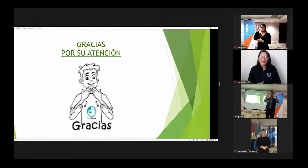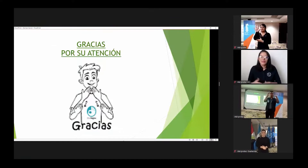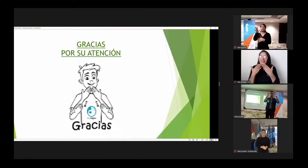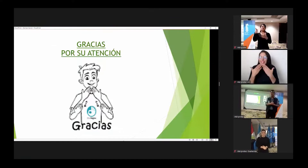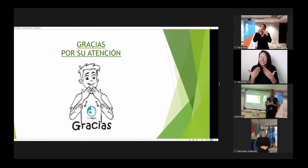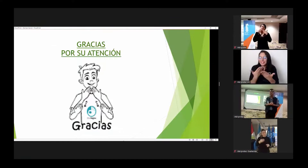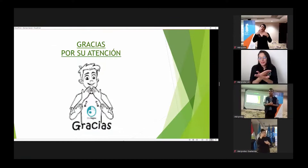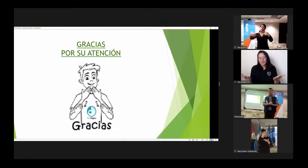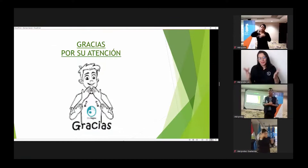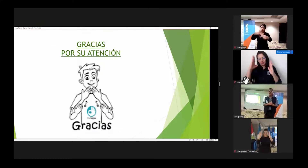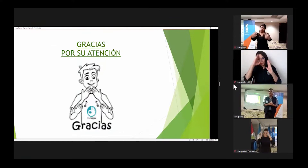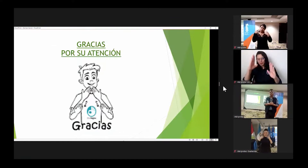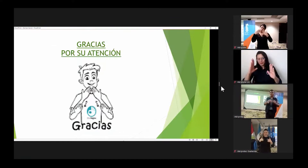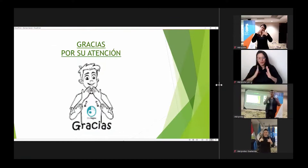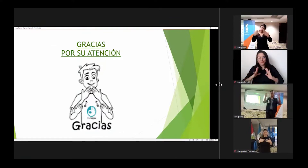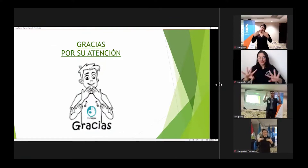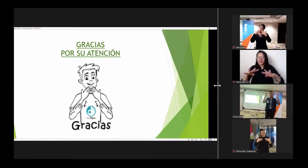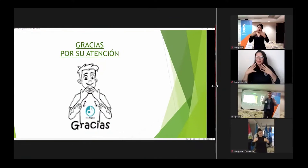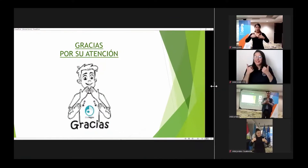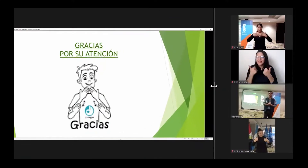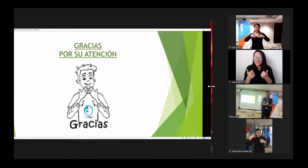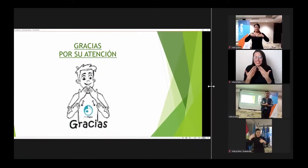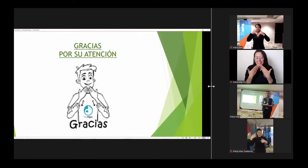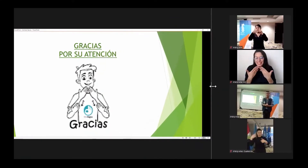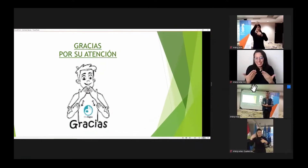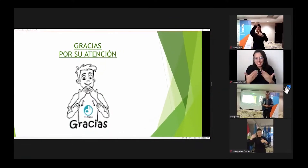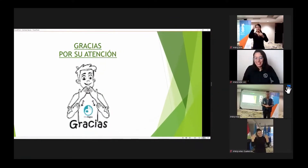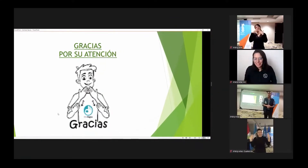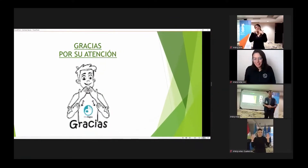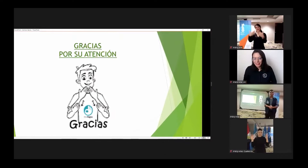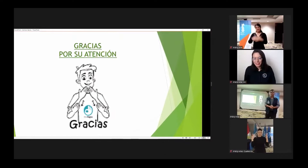por su atención y nosotros nos sentimos muy felices de todos estos logros, gracias.